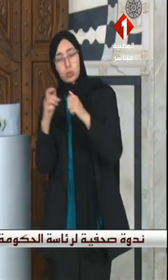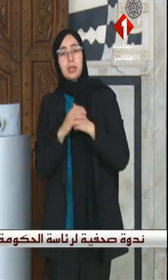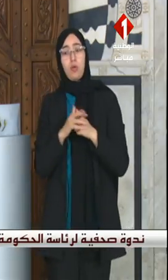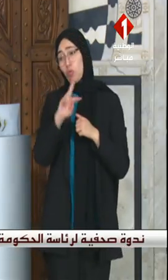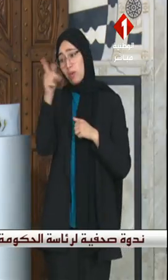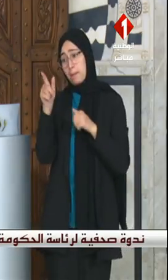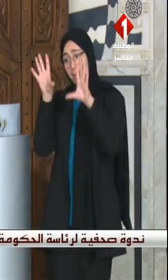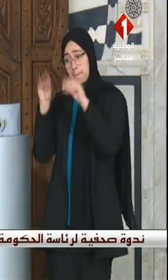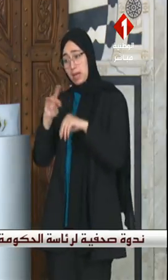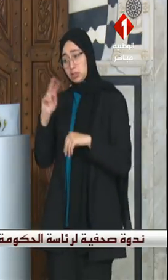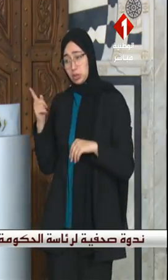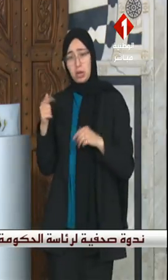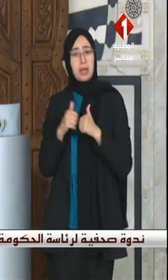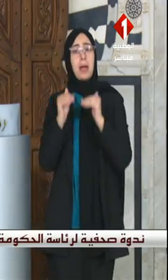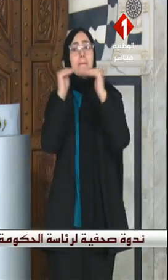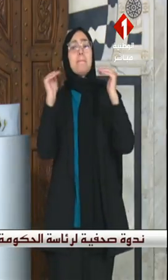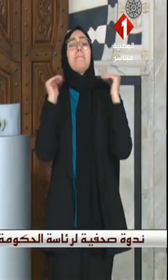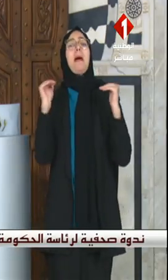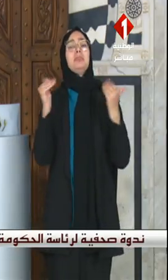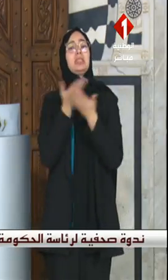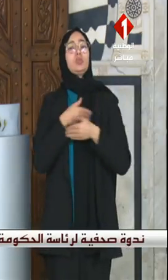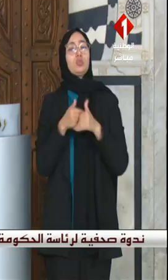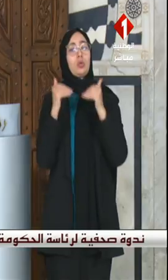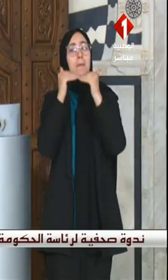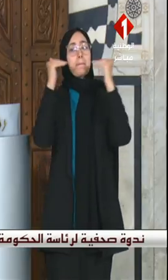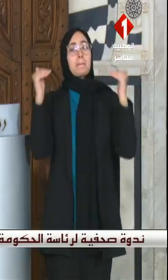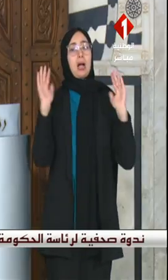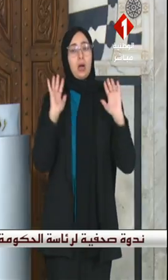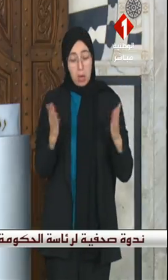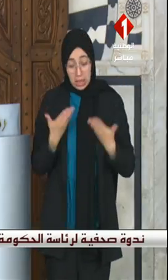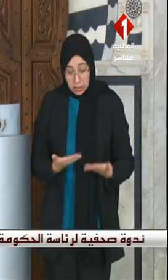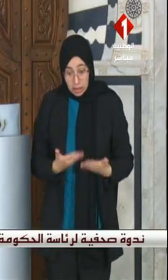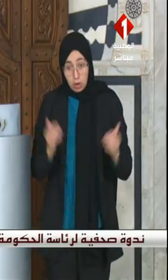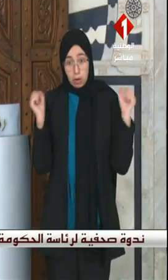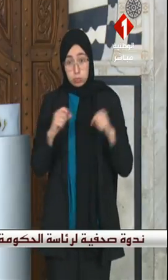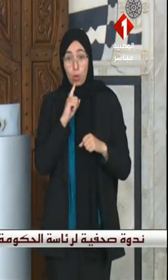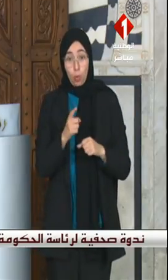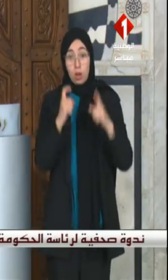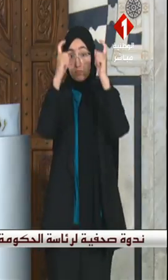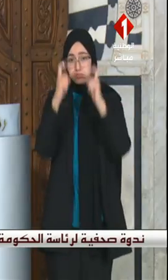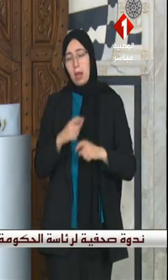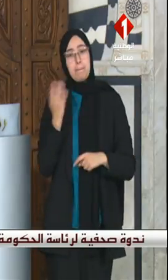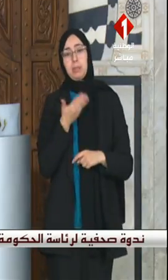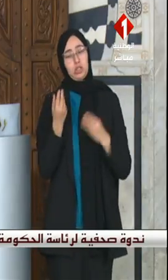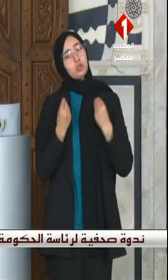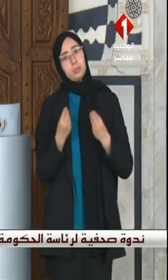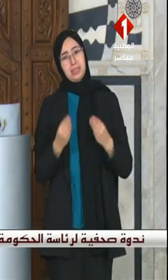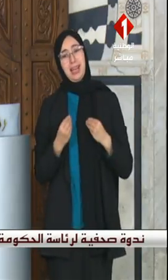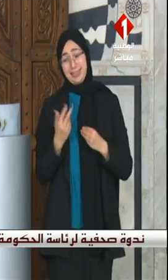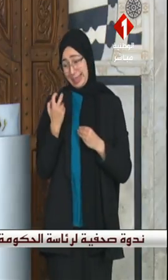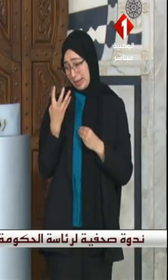وفي مناطق اخرى اللي هي قاعده ستابل. اذا حاليا ما نجموش نقولوا اللي فما تراجع للوضع